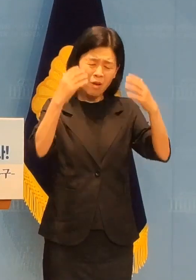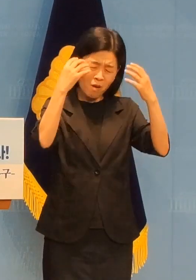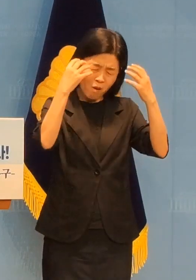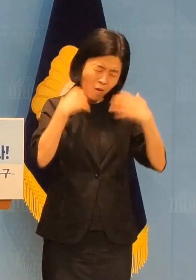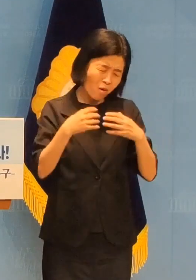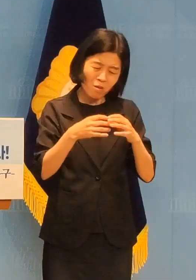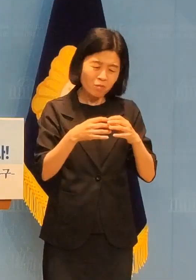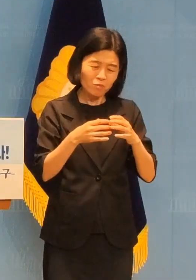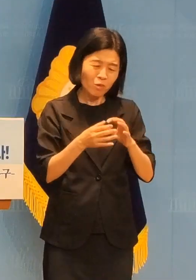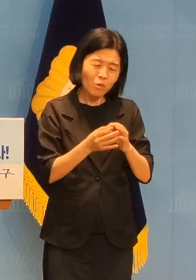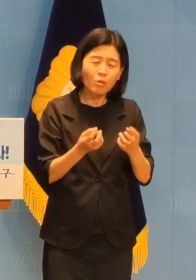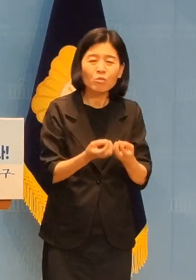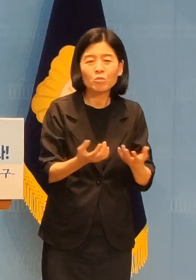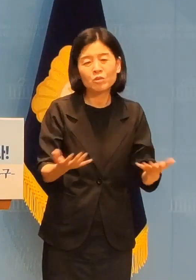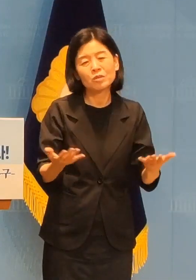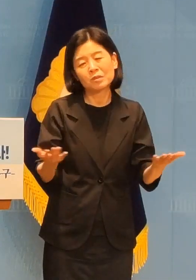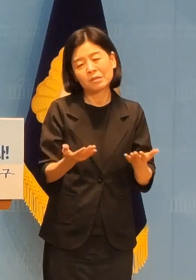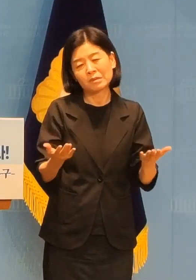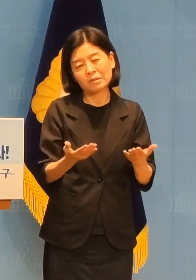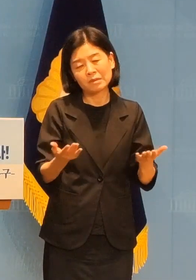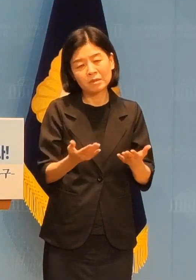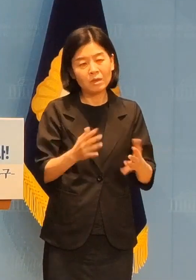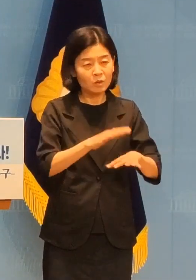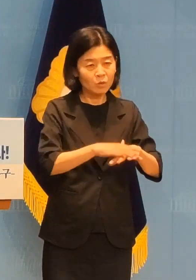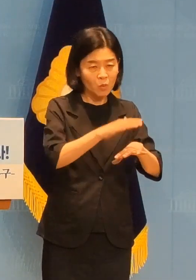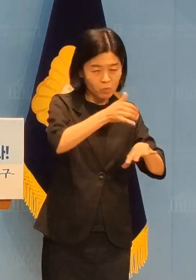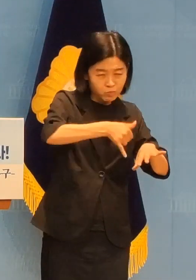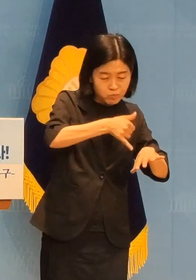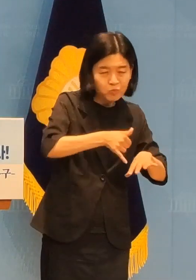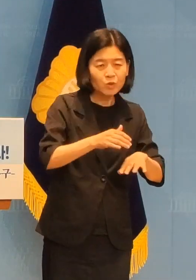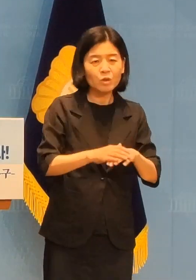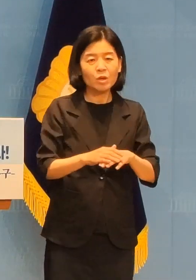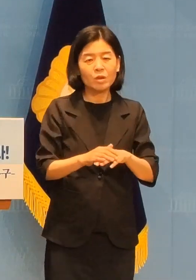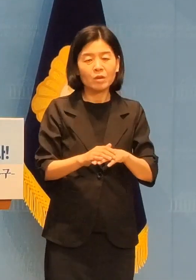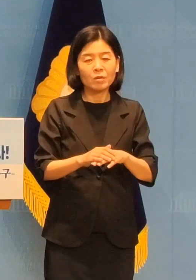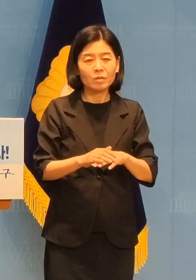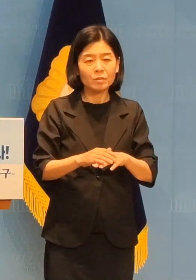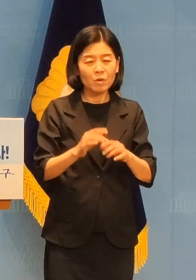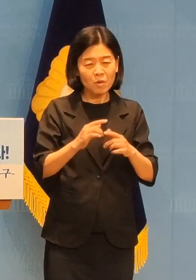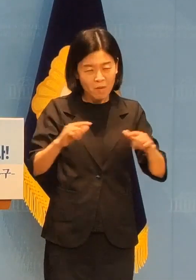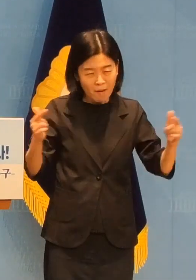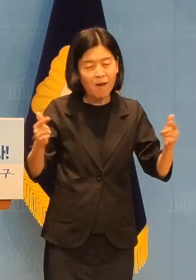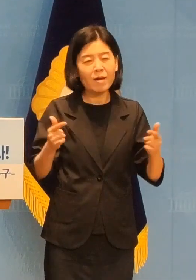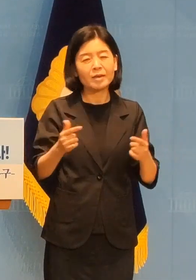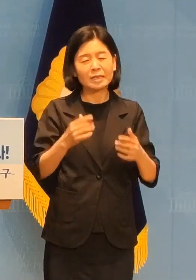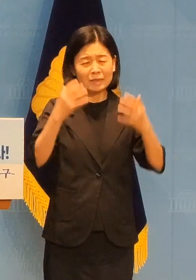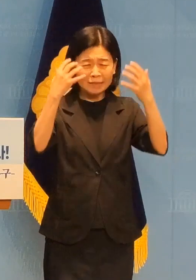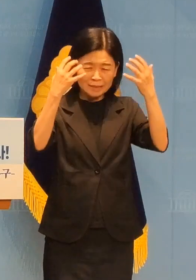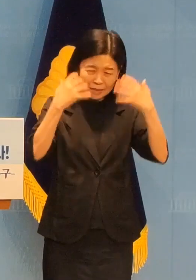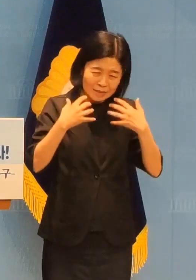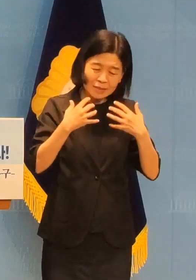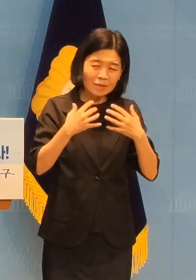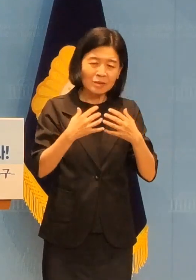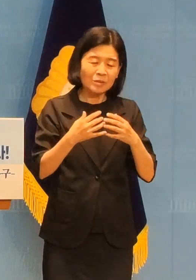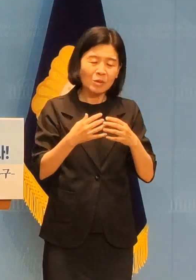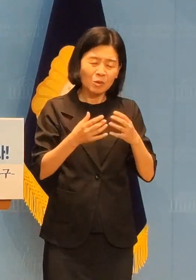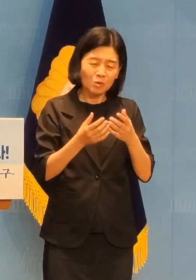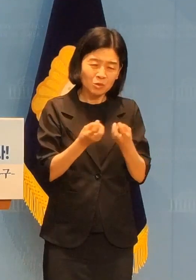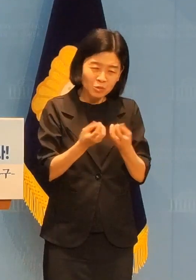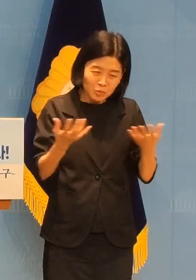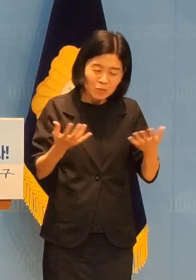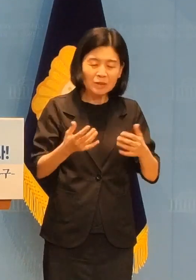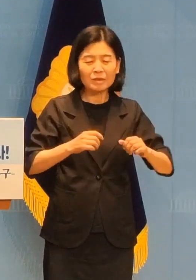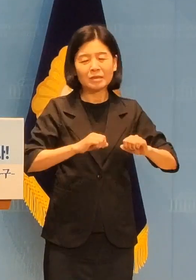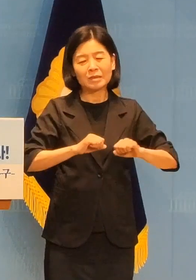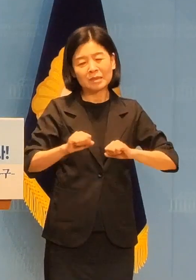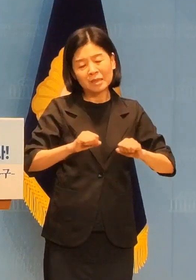노동자, 농민, 노점상 등 폭염 재난의 당사자들과 함께 현장 실태 점검 및 대책을